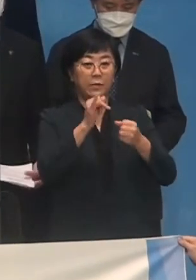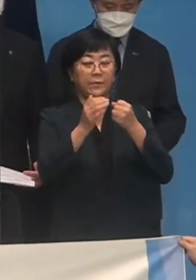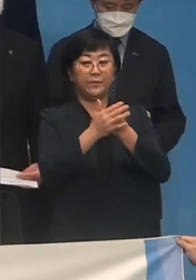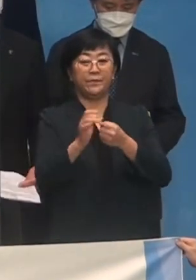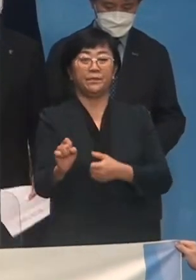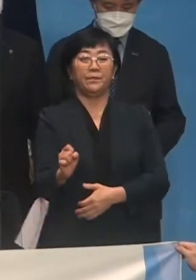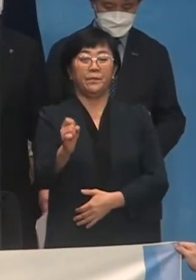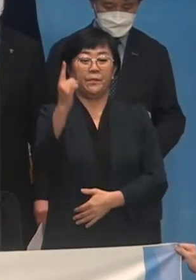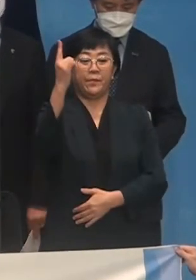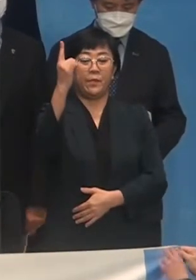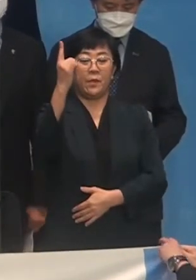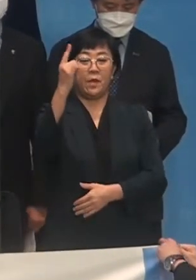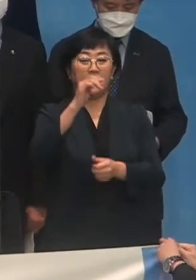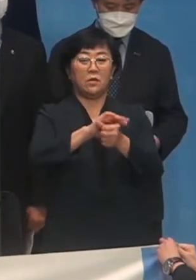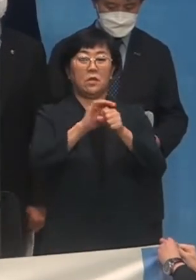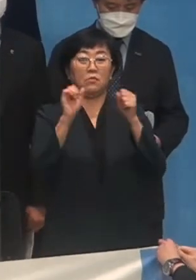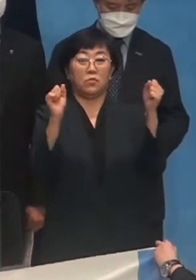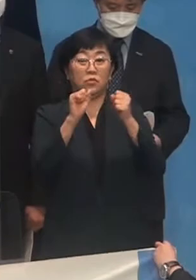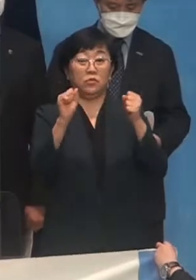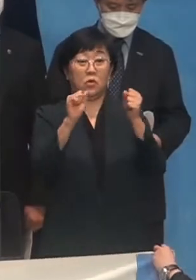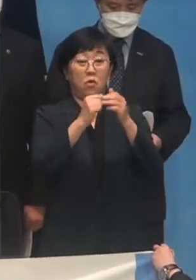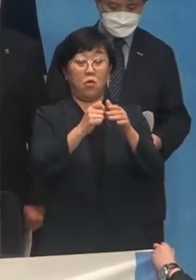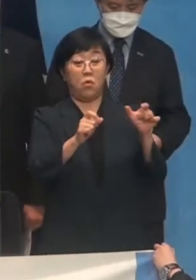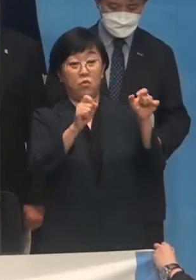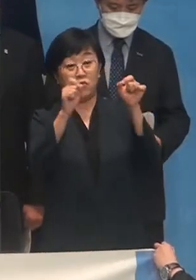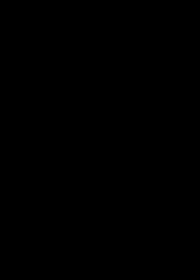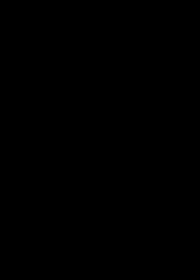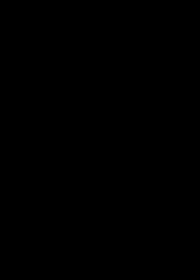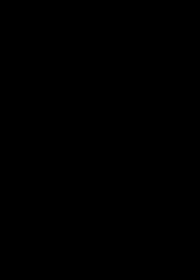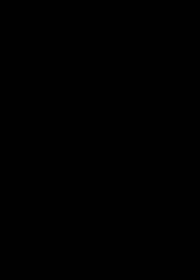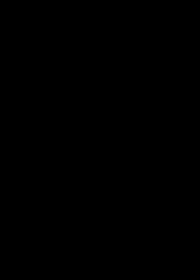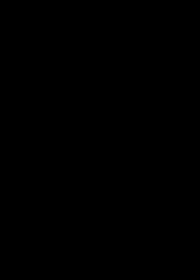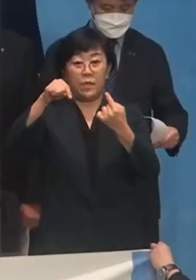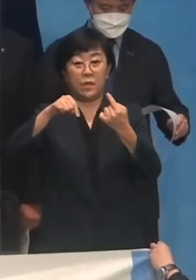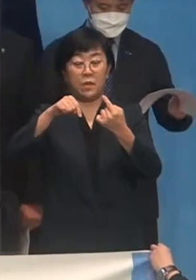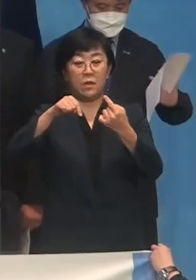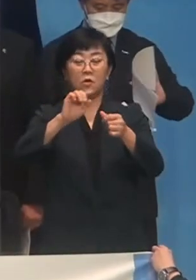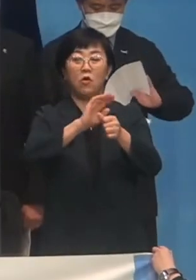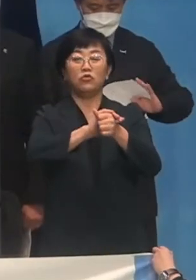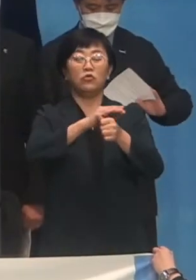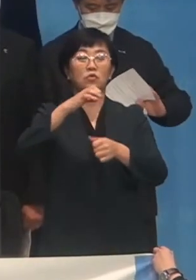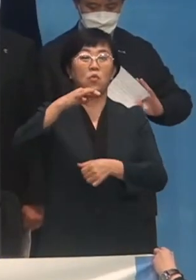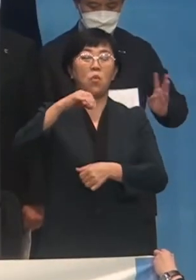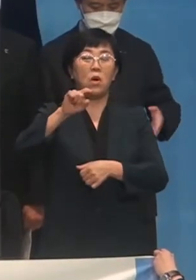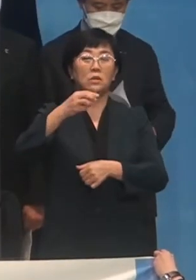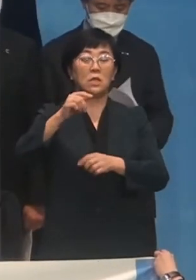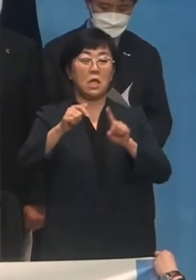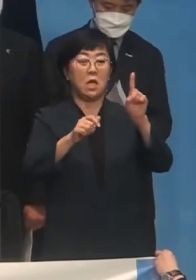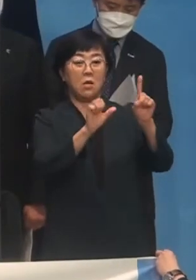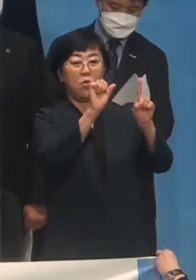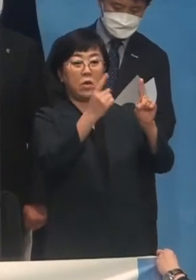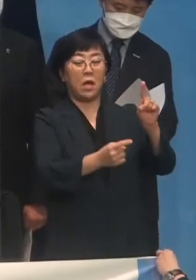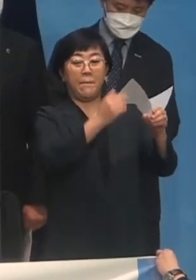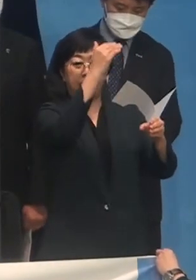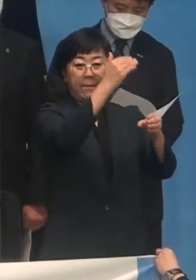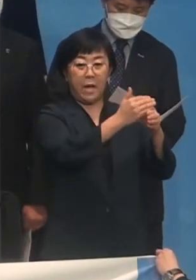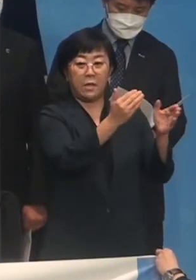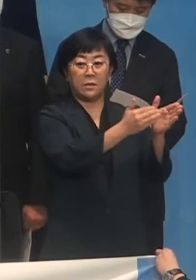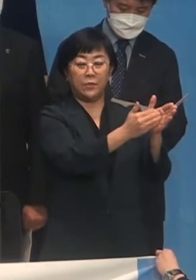인해 경상북도는 수백 년장 운영 중이던 월성 원전 1호기가 조기